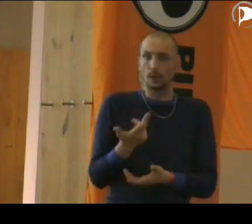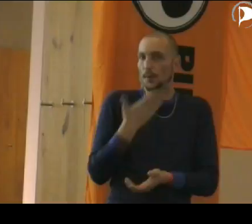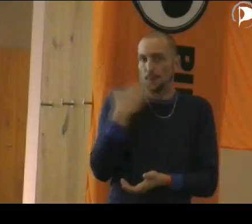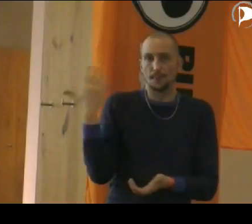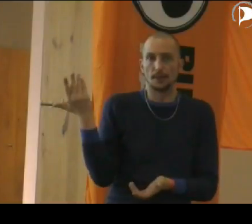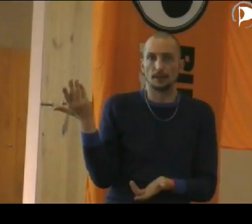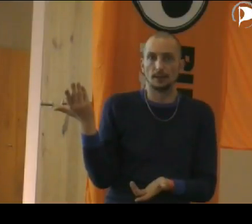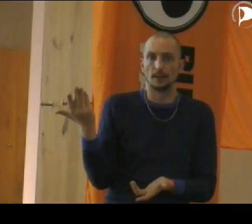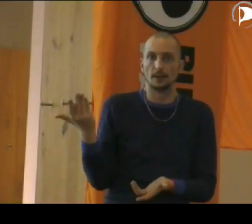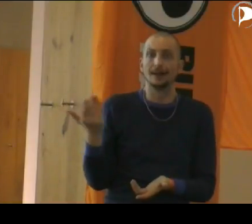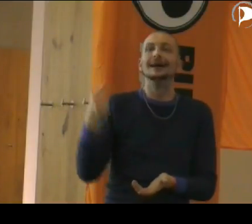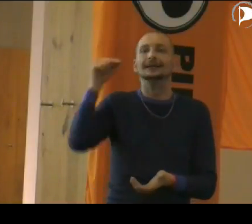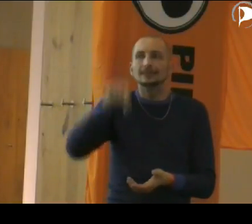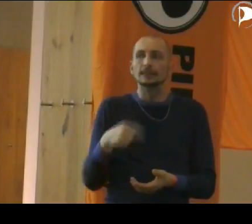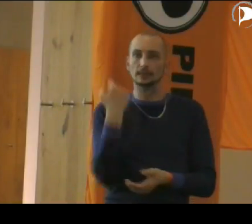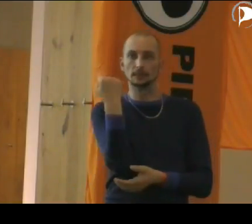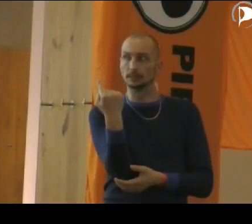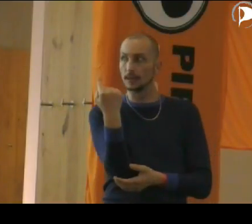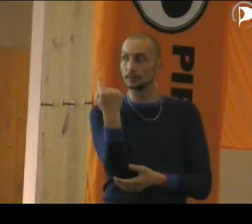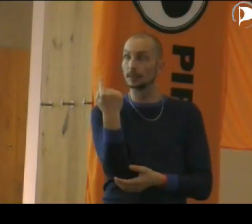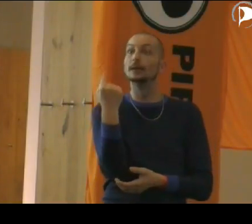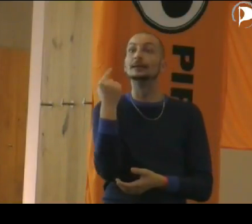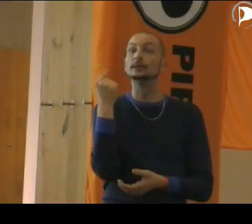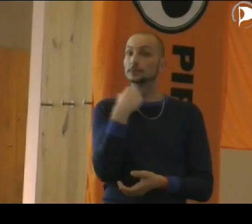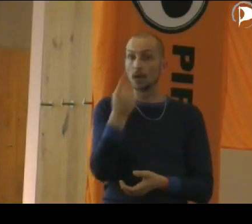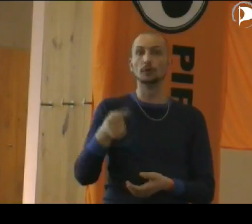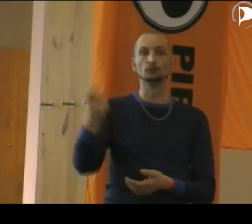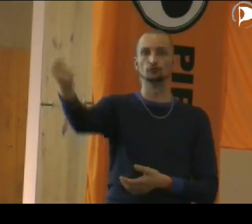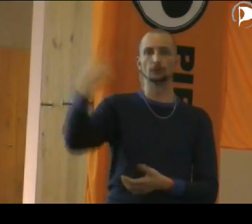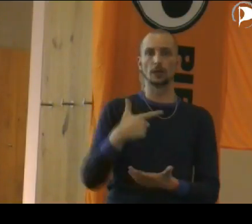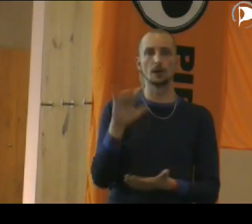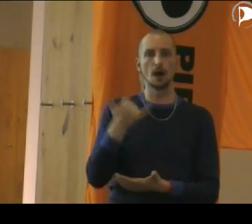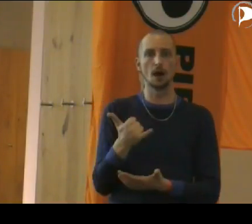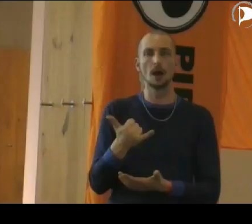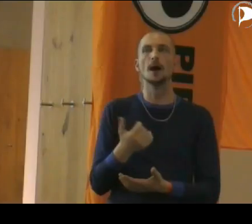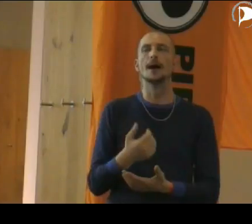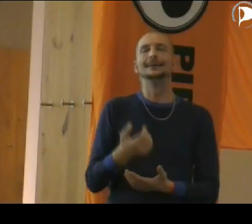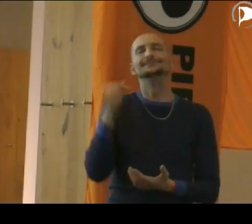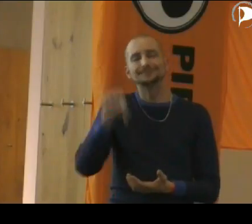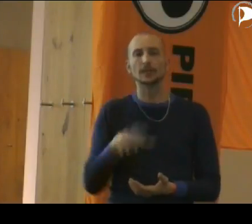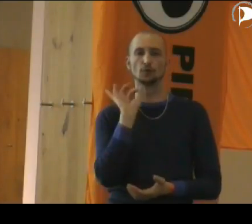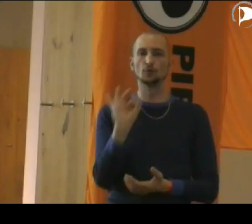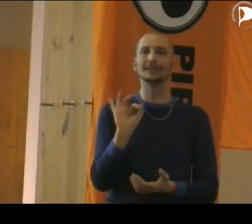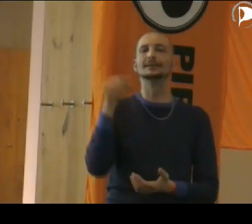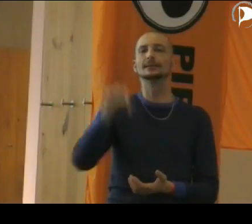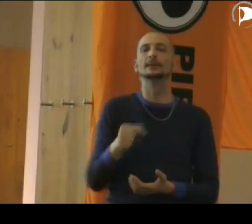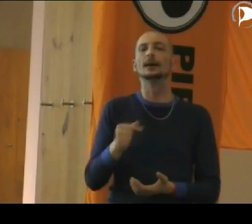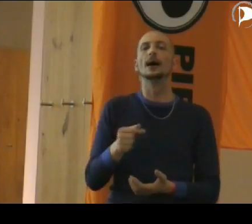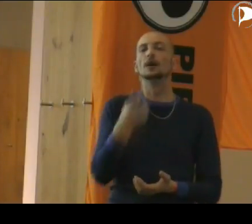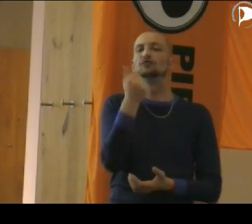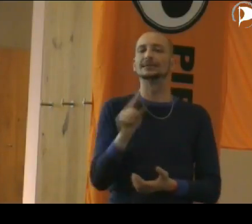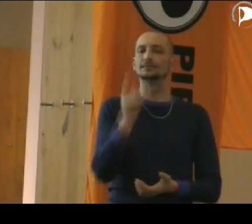diese wurden aber nach eigenen angaben keine rost verschickt zum glück hat der schatzmeister der 100 wiederum